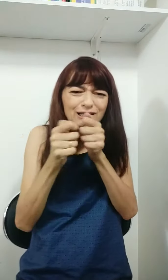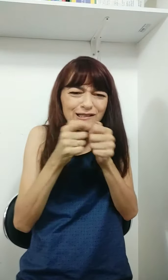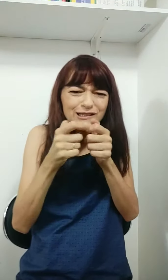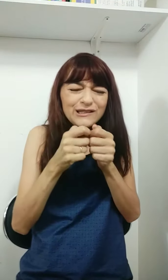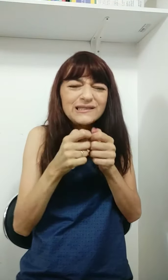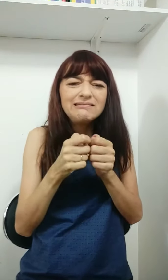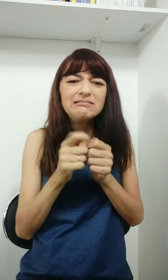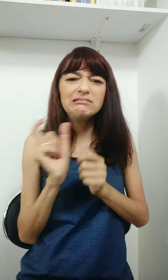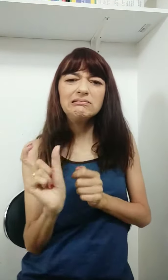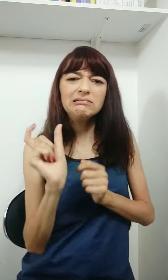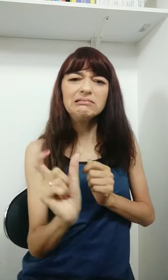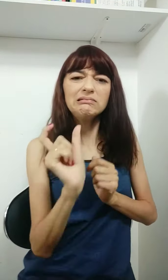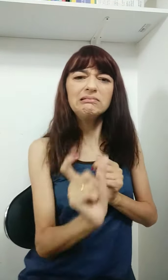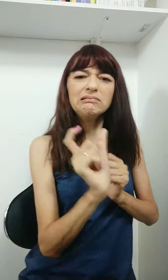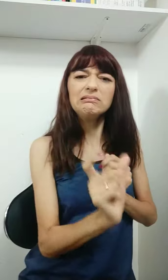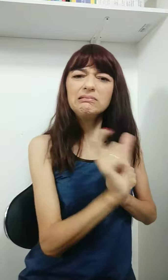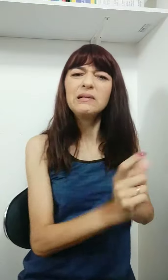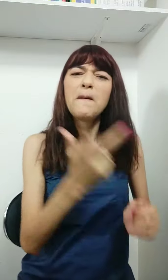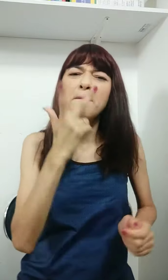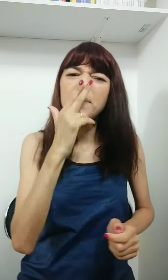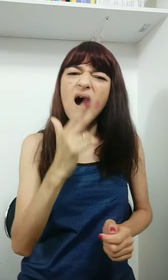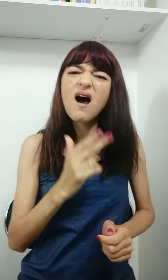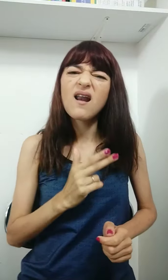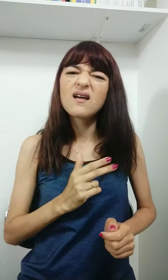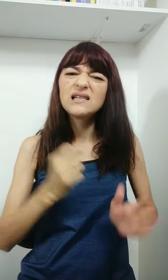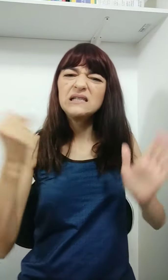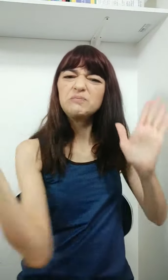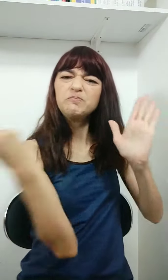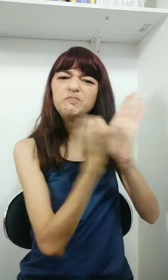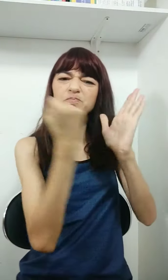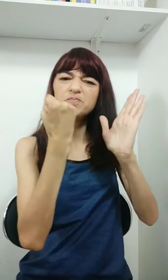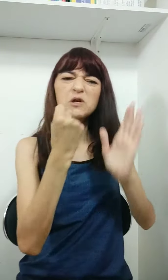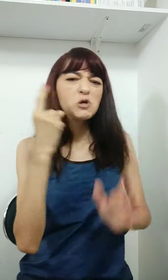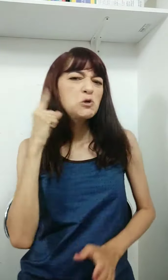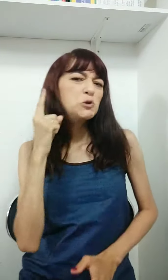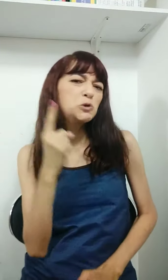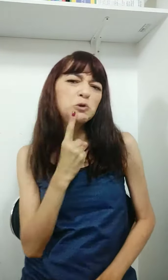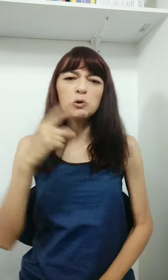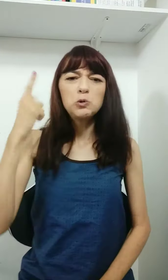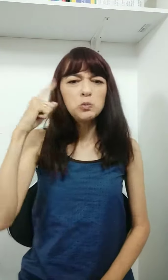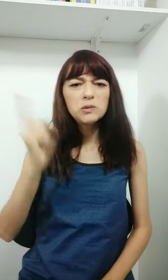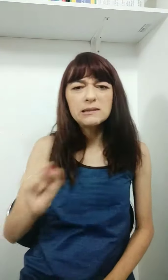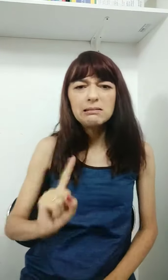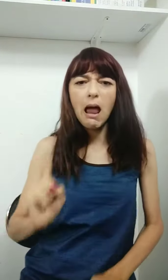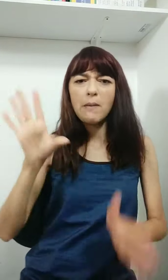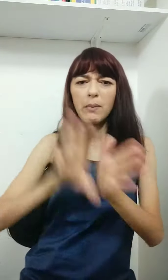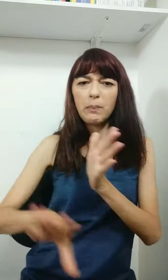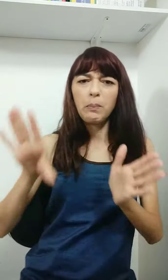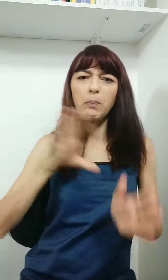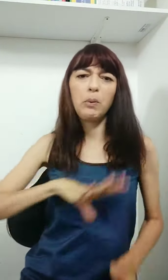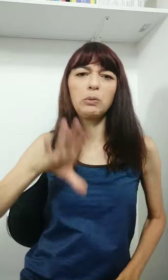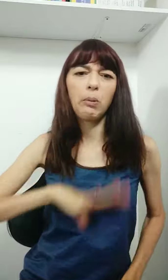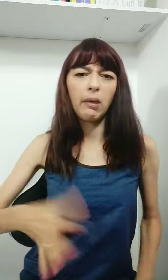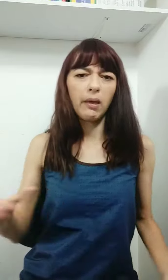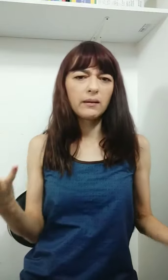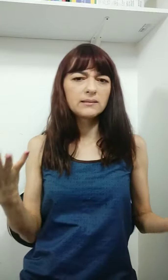mensagem, né? Manda uma mensagem e manda uma mensagem assim, como que eu faço essa frase em Libras? E manda aquele tanto de às vezes